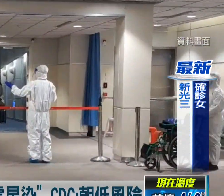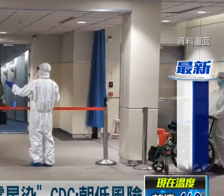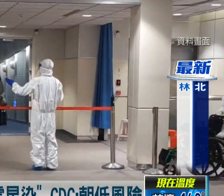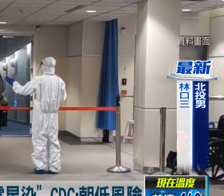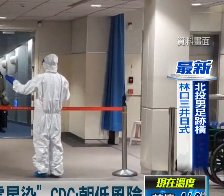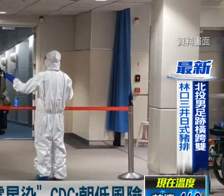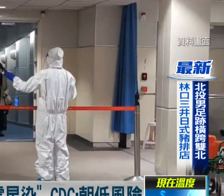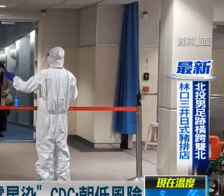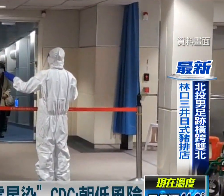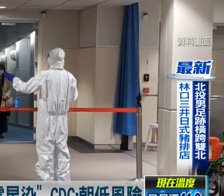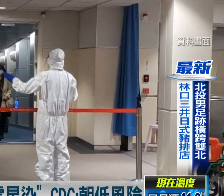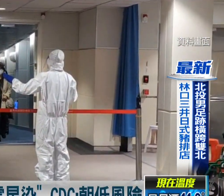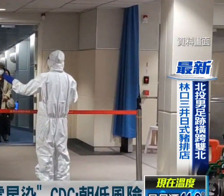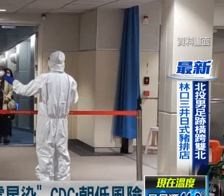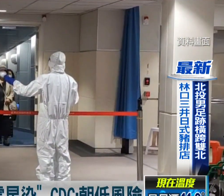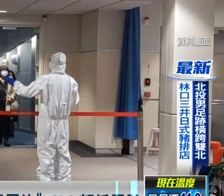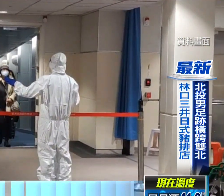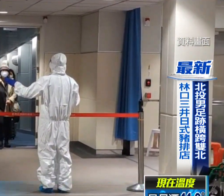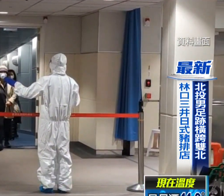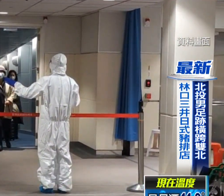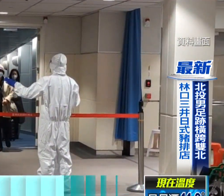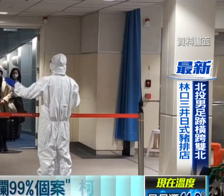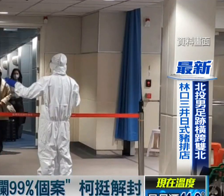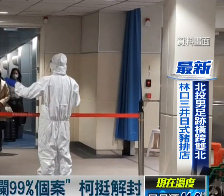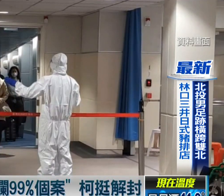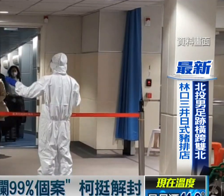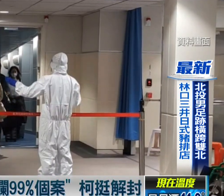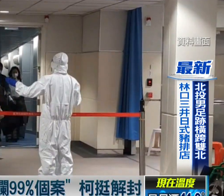中央地方防疫态度不同步，防疫成效是否能